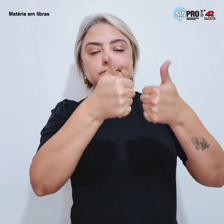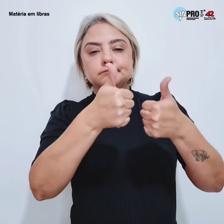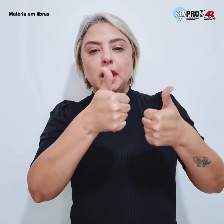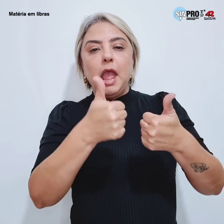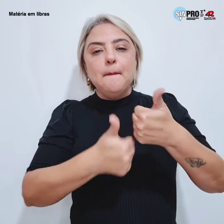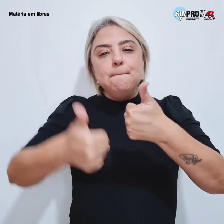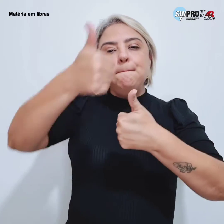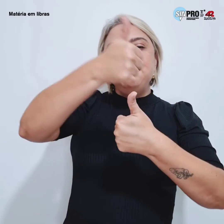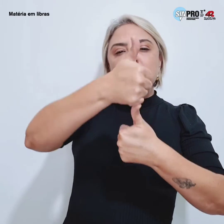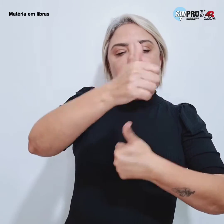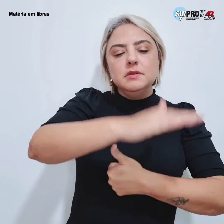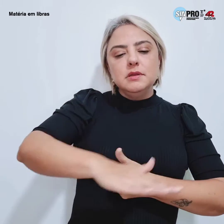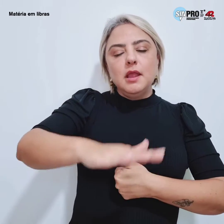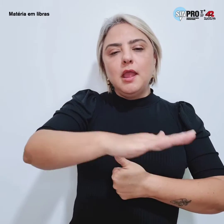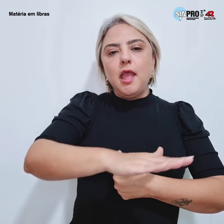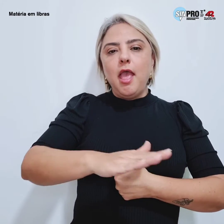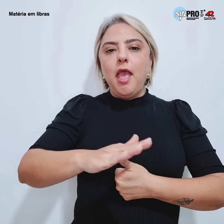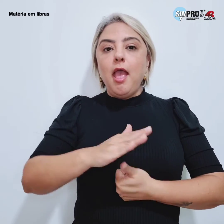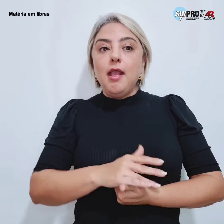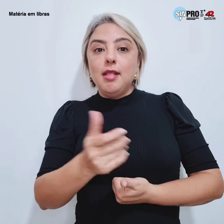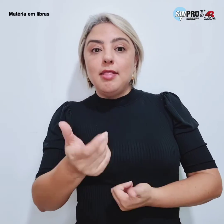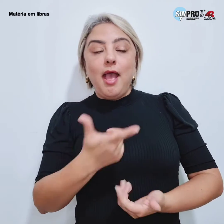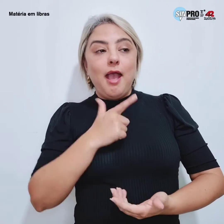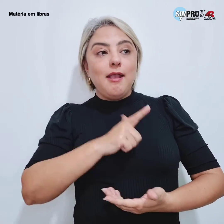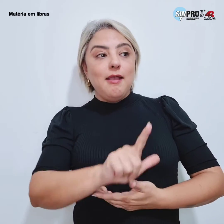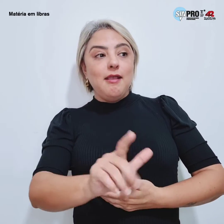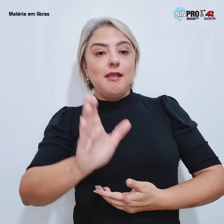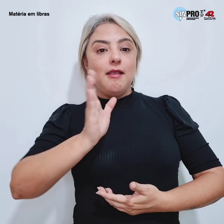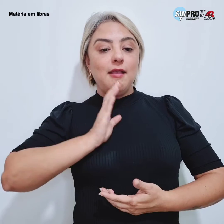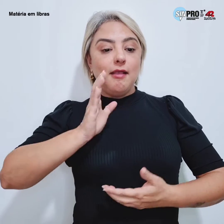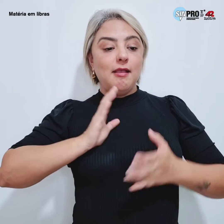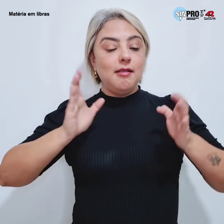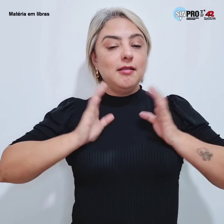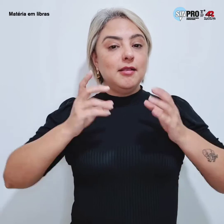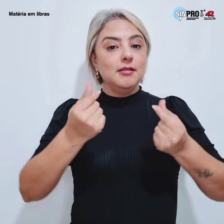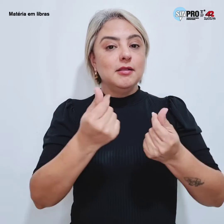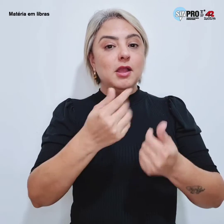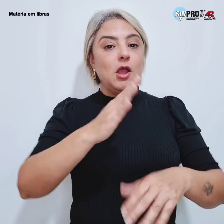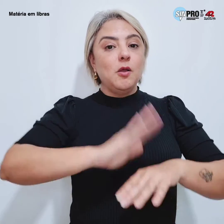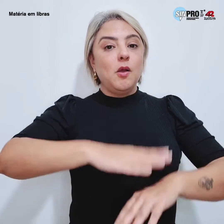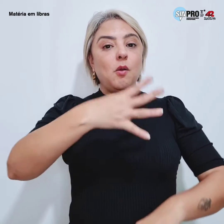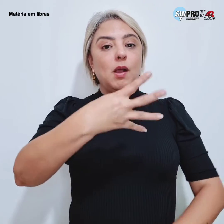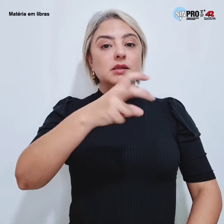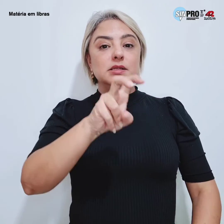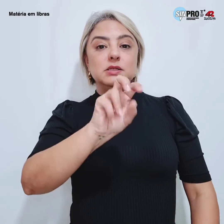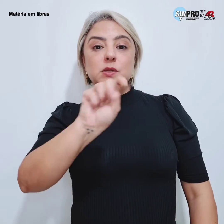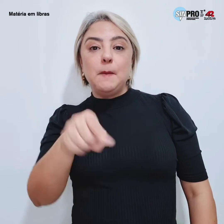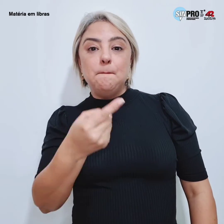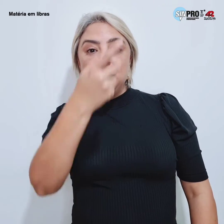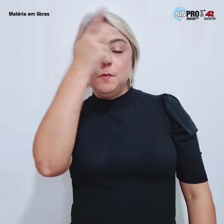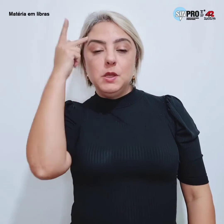estão ganhando muito dinheiro com as mais de 450 mil mortes de brasileiros